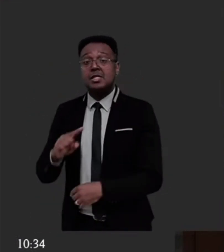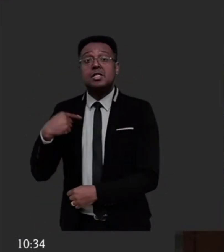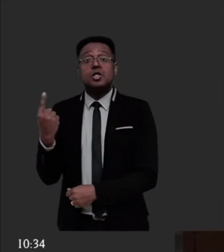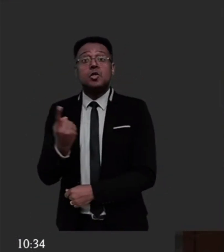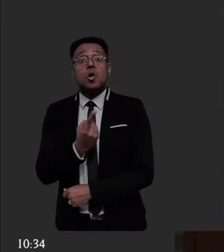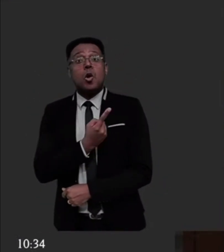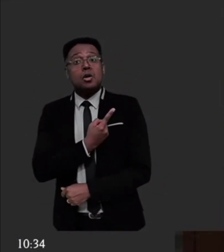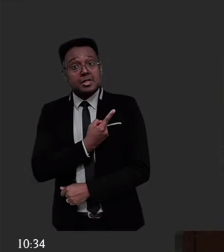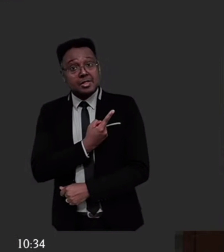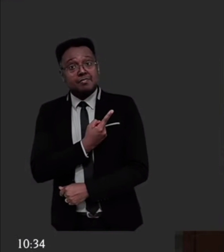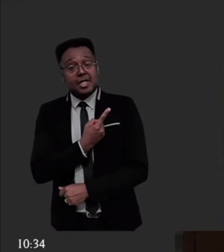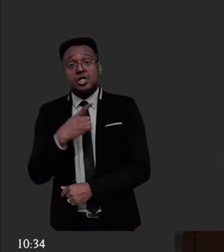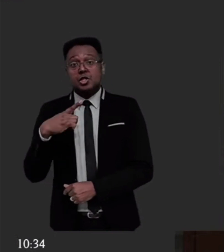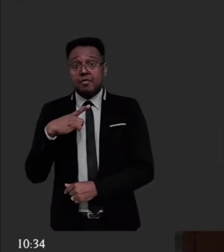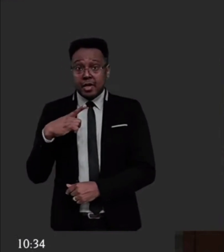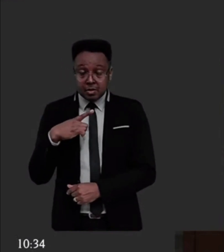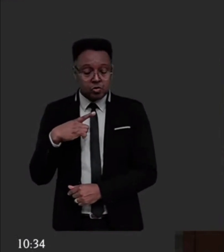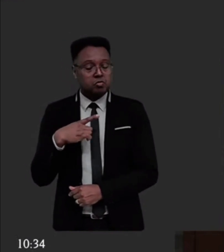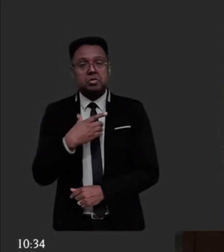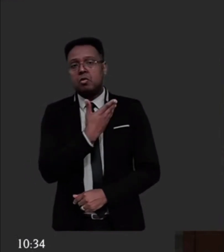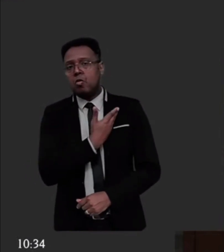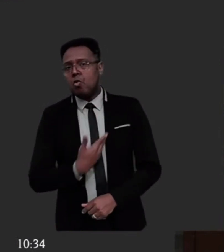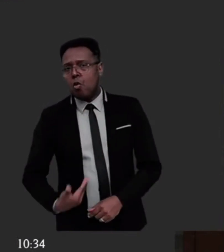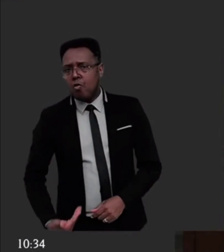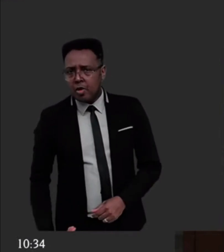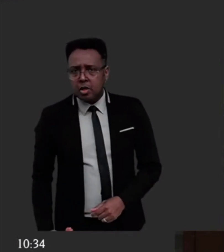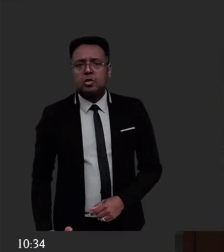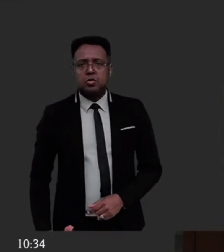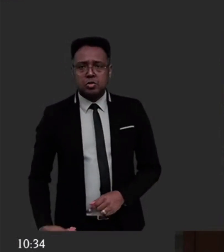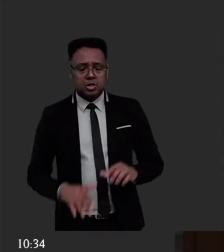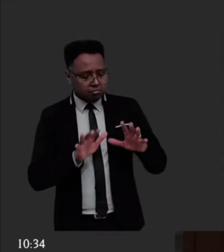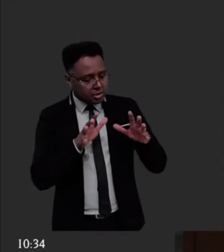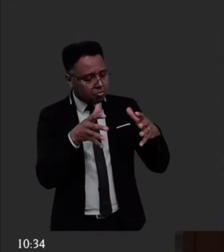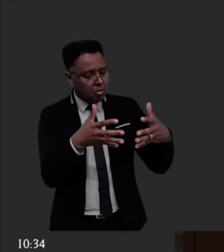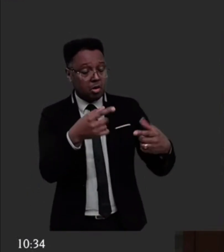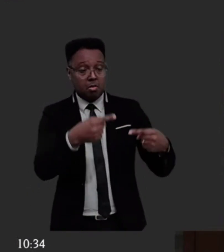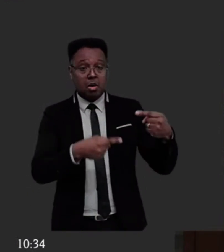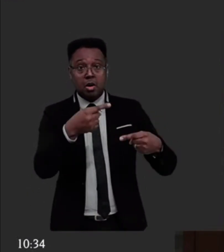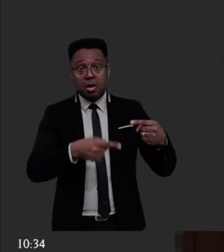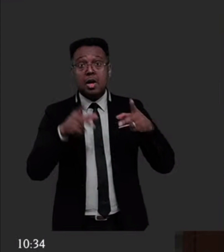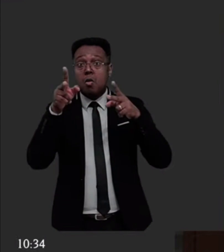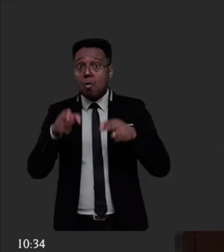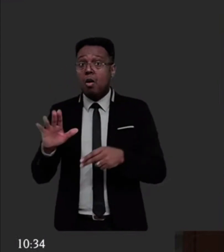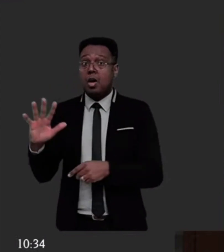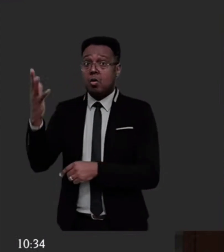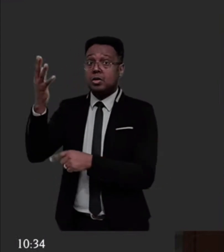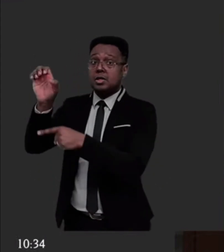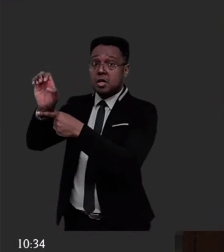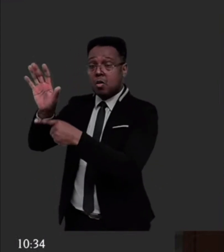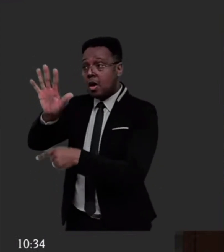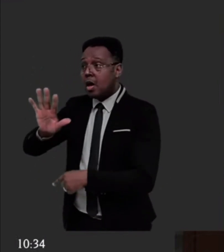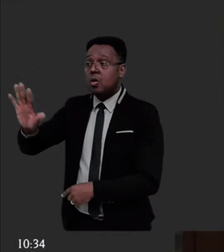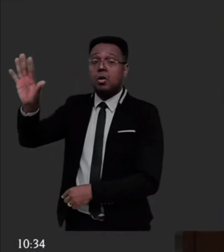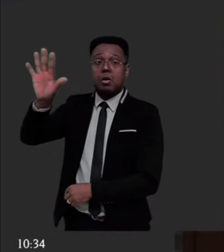governados por estes partidos que, assim como aconteceu na Europa, os irmãos têm conhecimento da história, o que